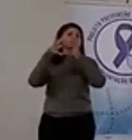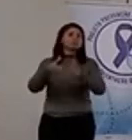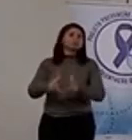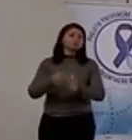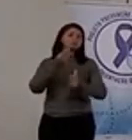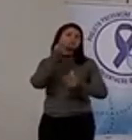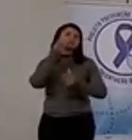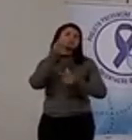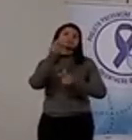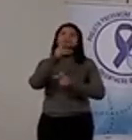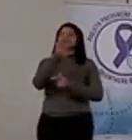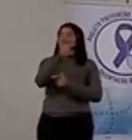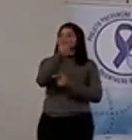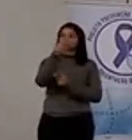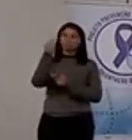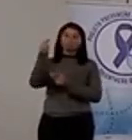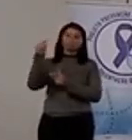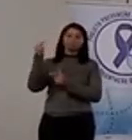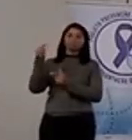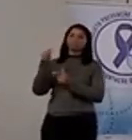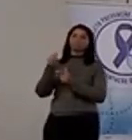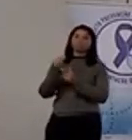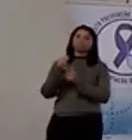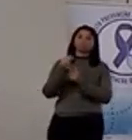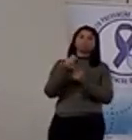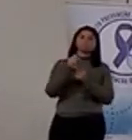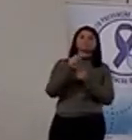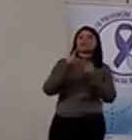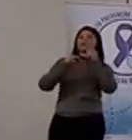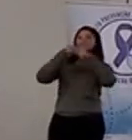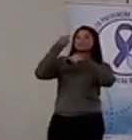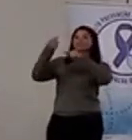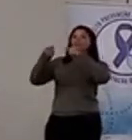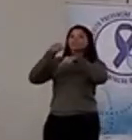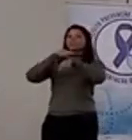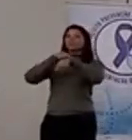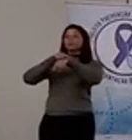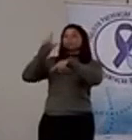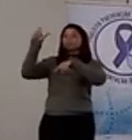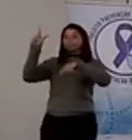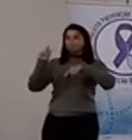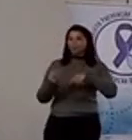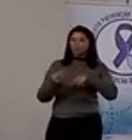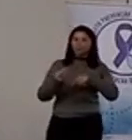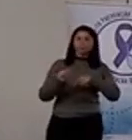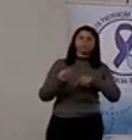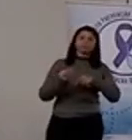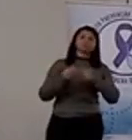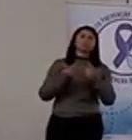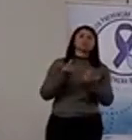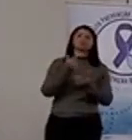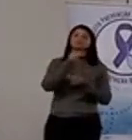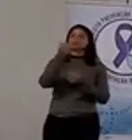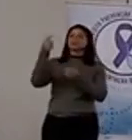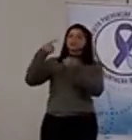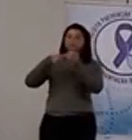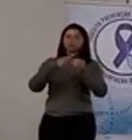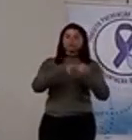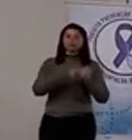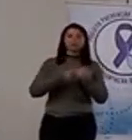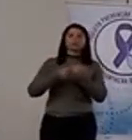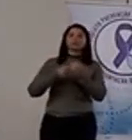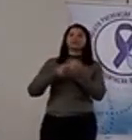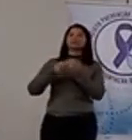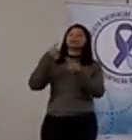esse teste. Não existe. O pessoal até brinca, fala que depois da aula vai diminuir a taxa de fertilidade na cidade, né? Mas é porque